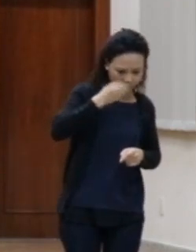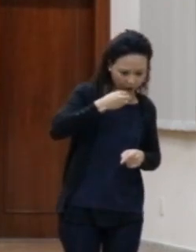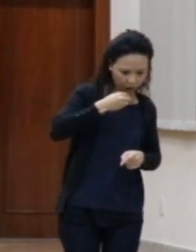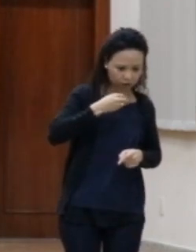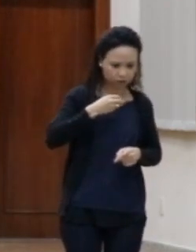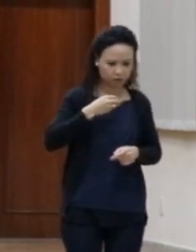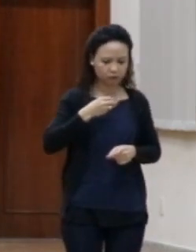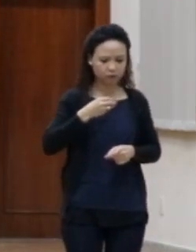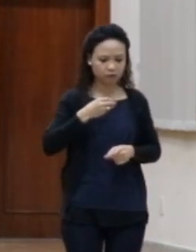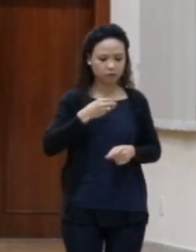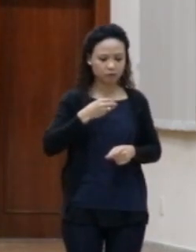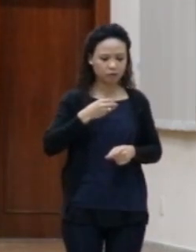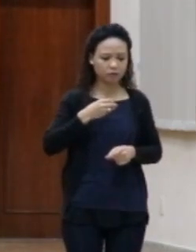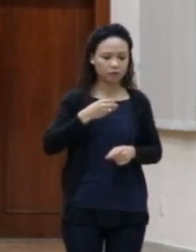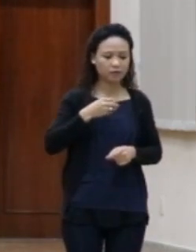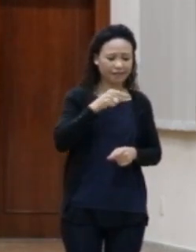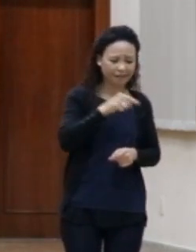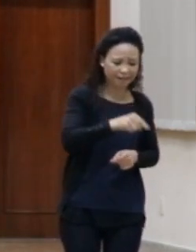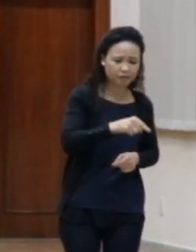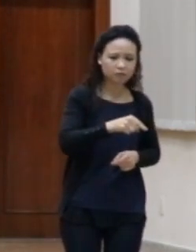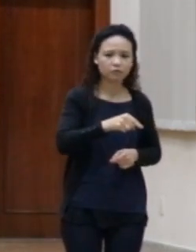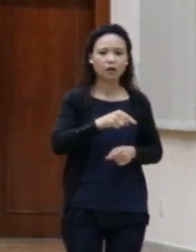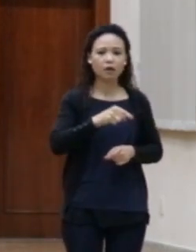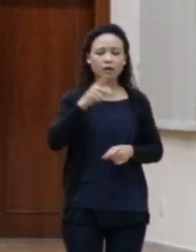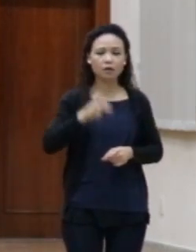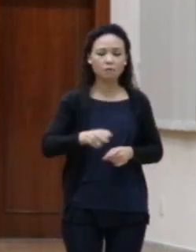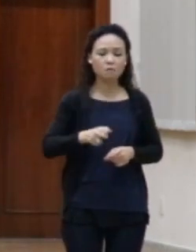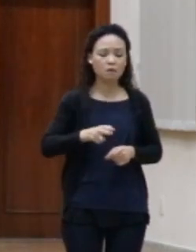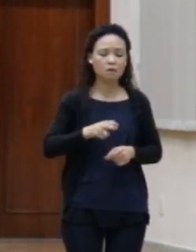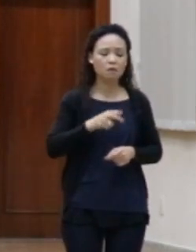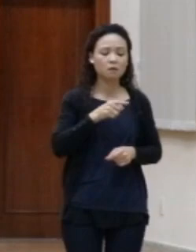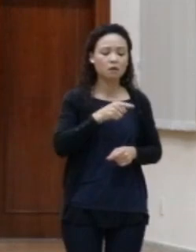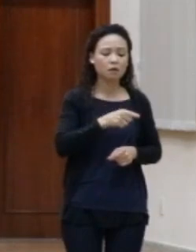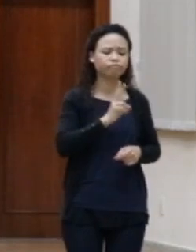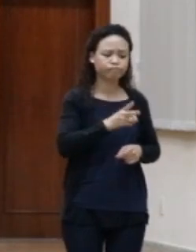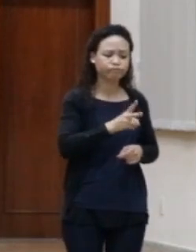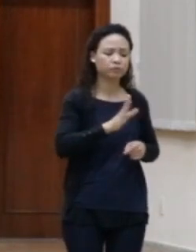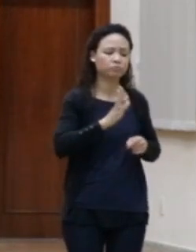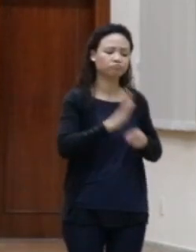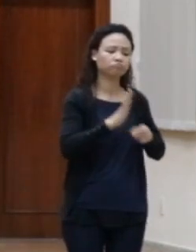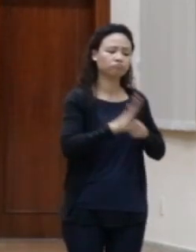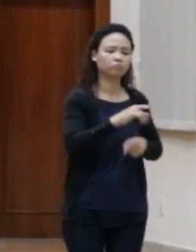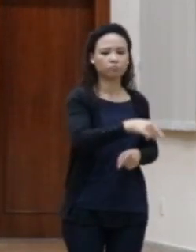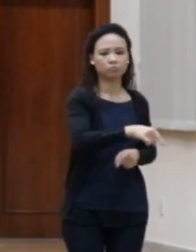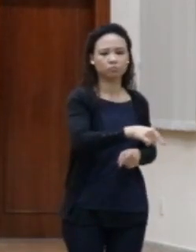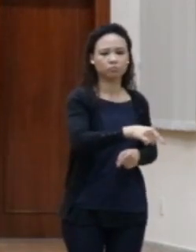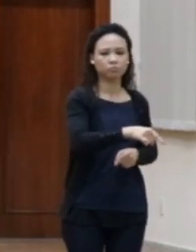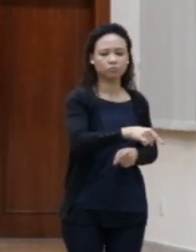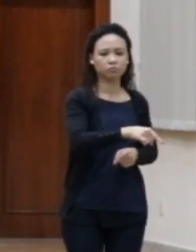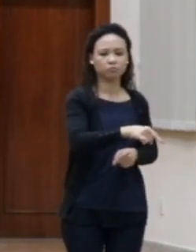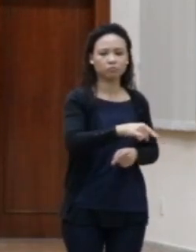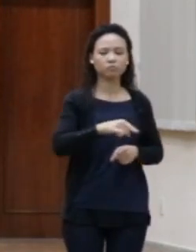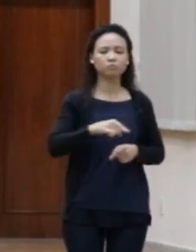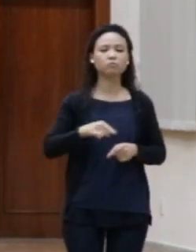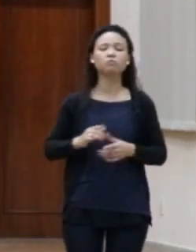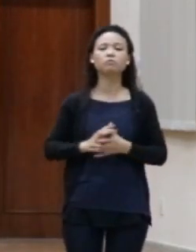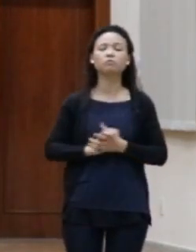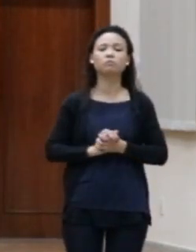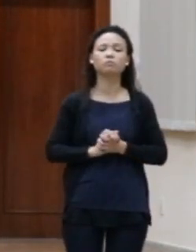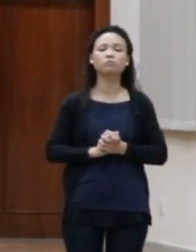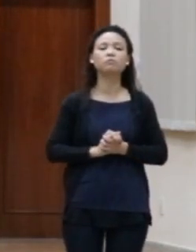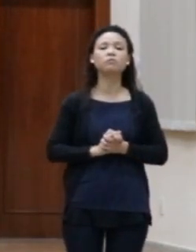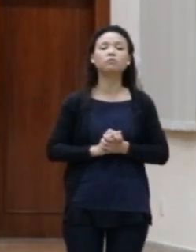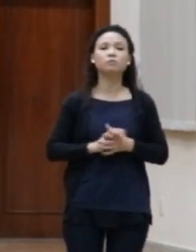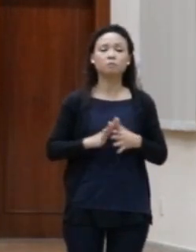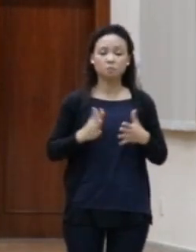verdade, que no versículo seguinte, Paulo escreveu, portanto, eu me gloriarei ainda mais